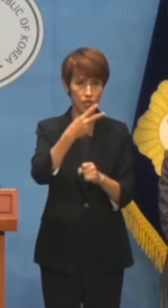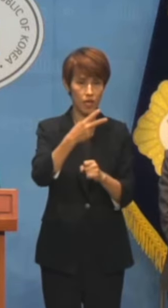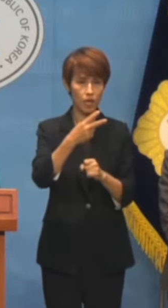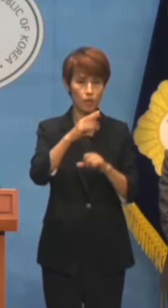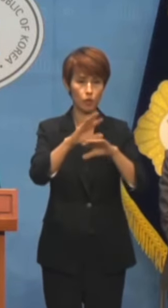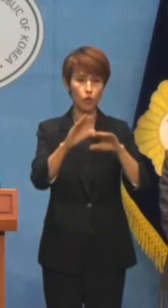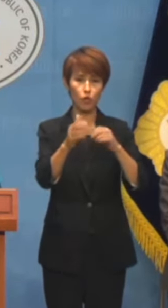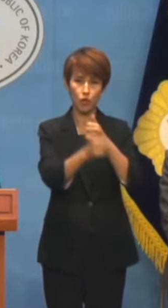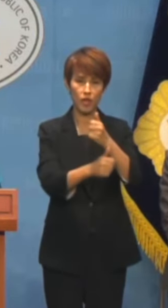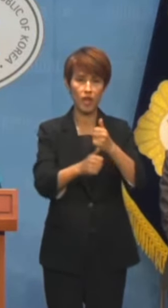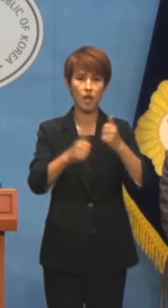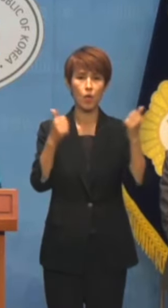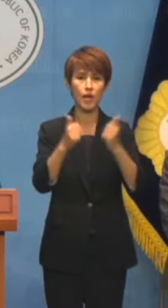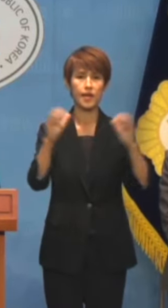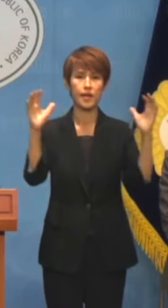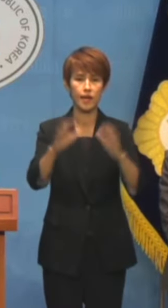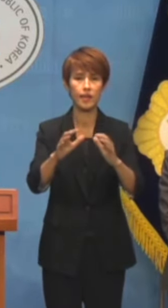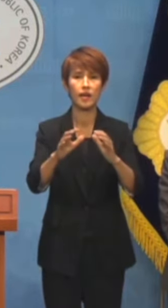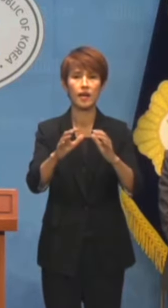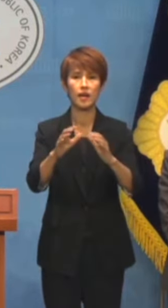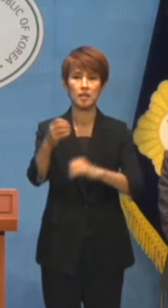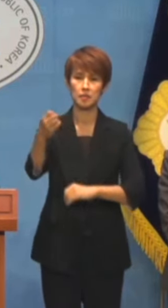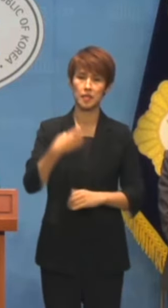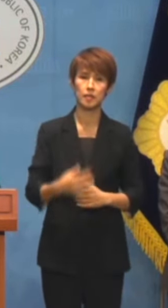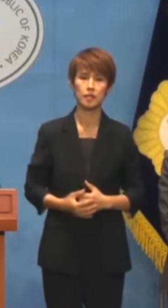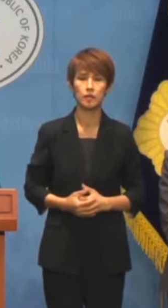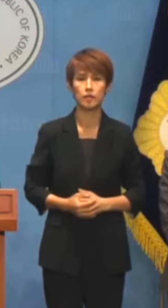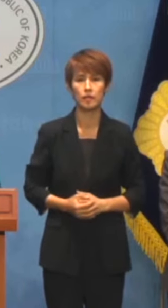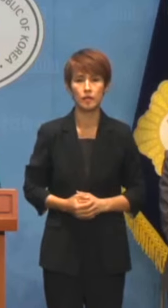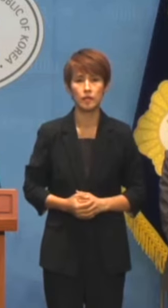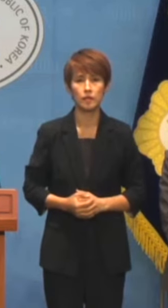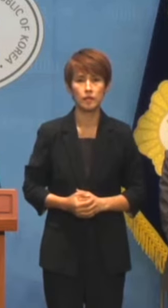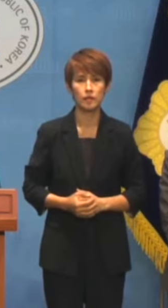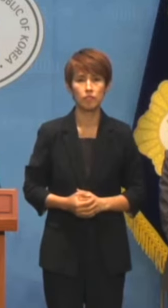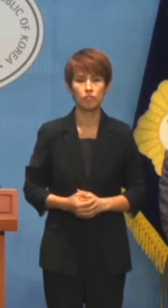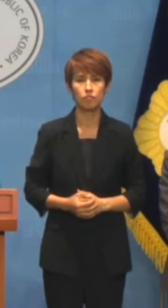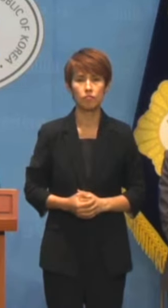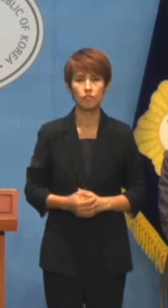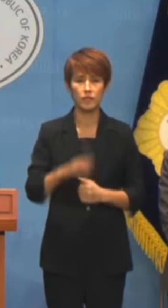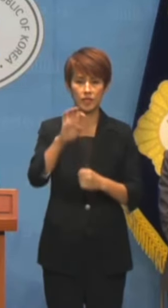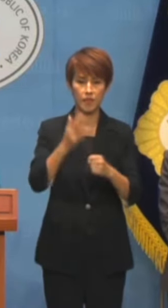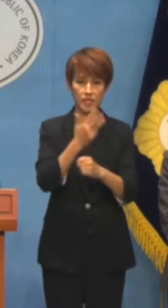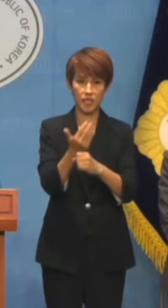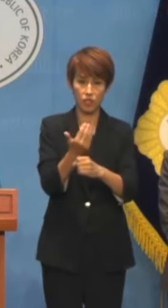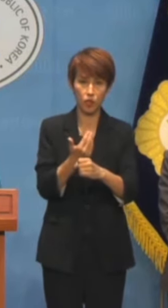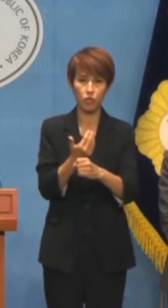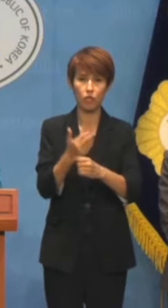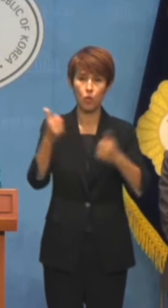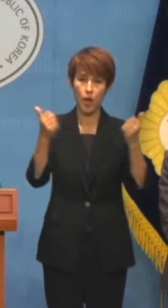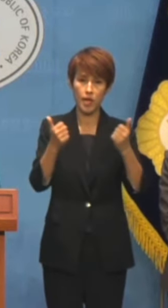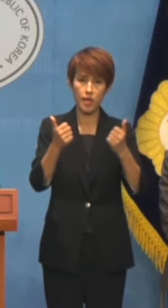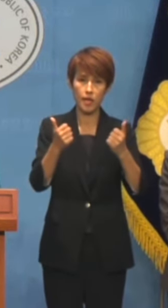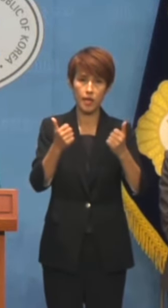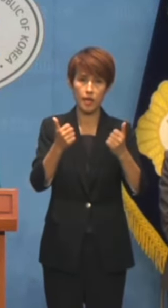회의를 소집했다는 언론 보도를 접했습니다. 사실은 48시간 전에 회의를